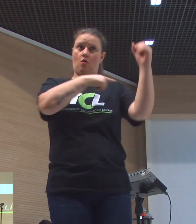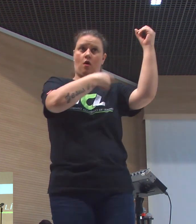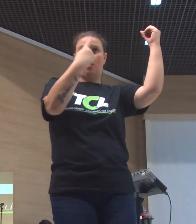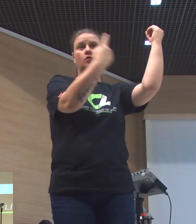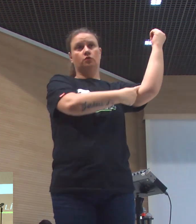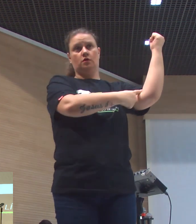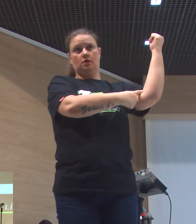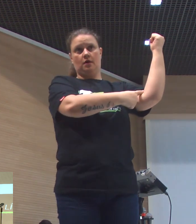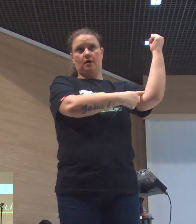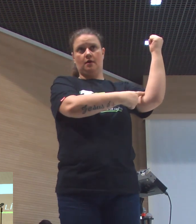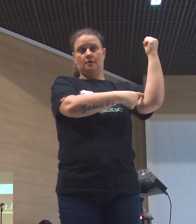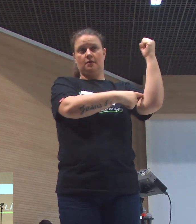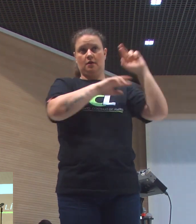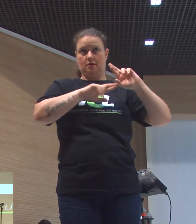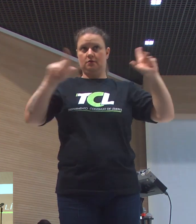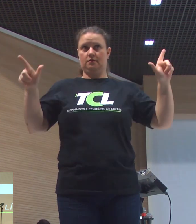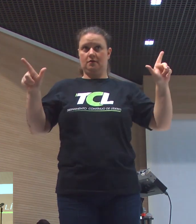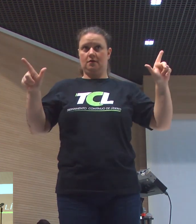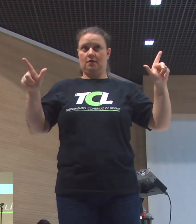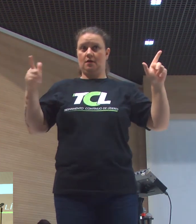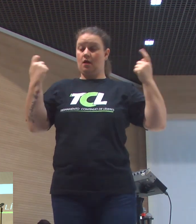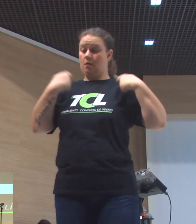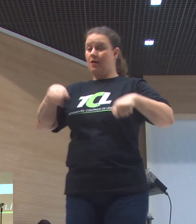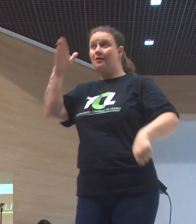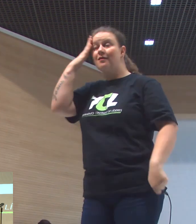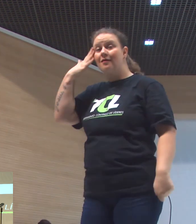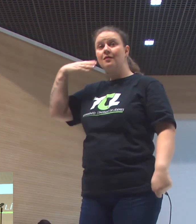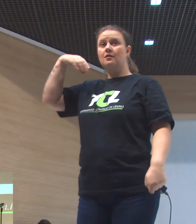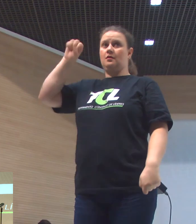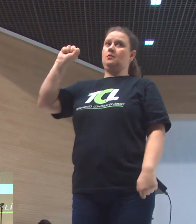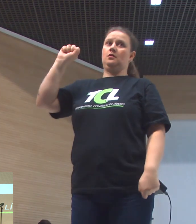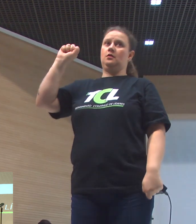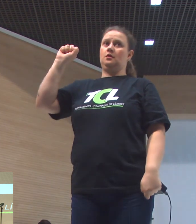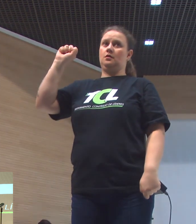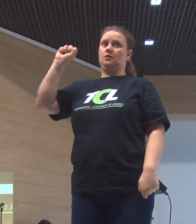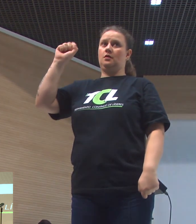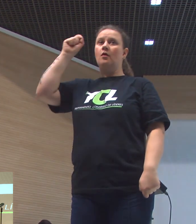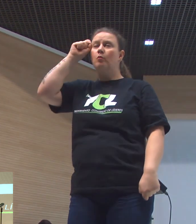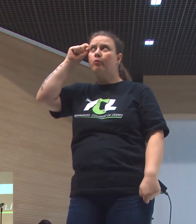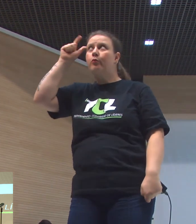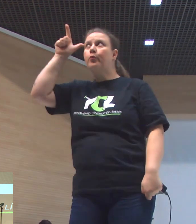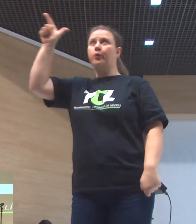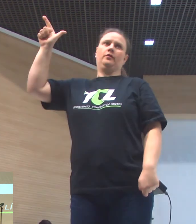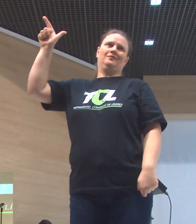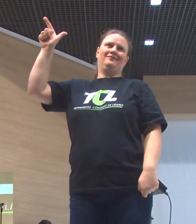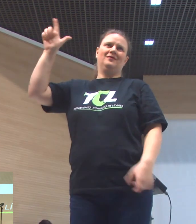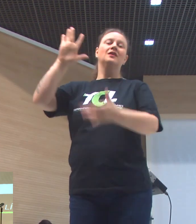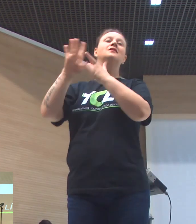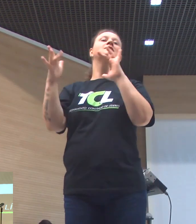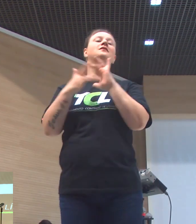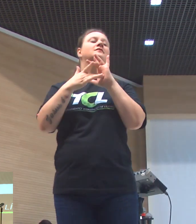Eu tenho que ter essa noção, essa sabedoria, esse discernimento. Jesus está falando então